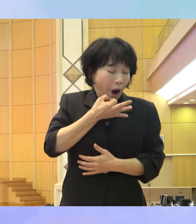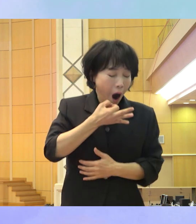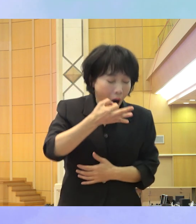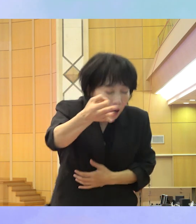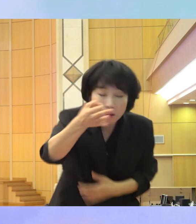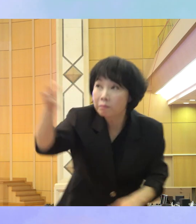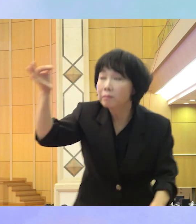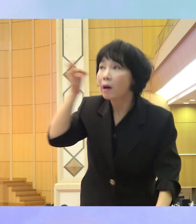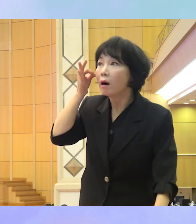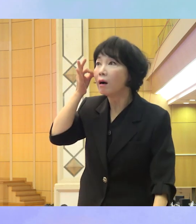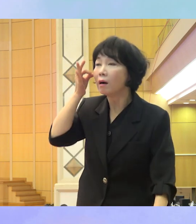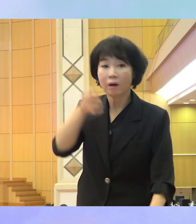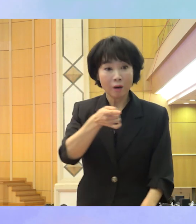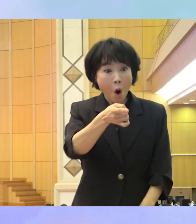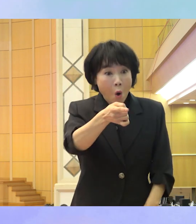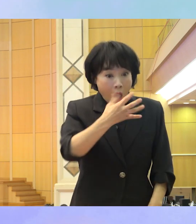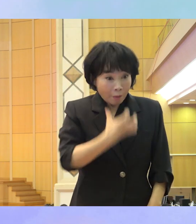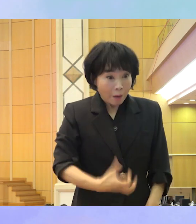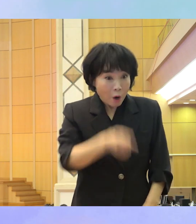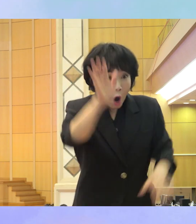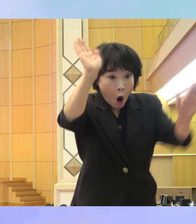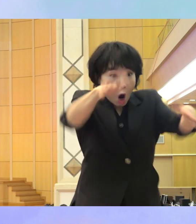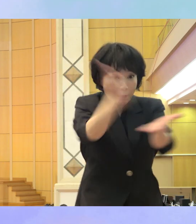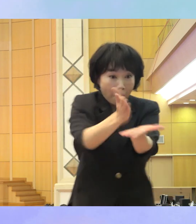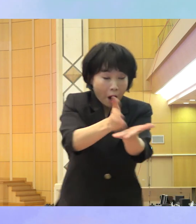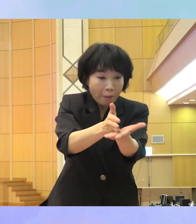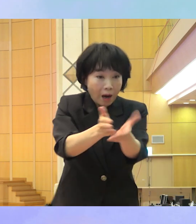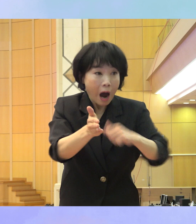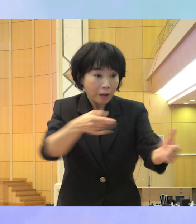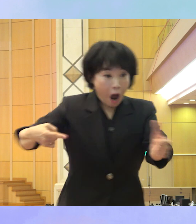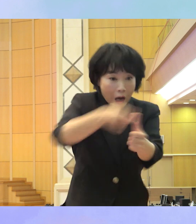아브라함아, 내 아들 목에 칼을 대지 마라.